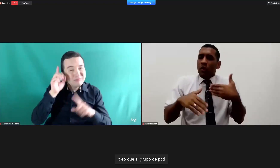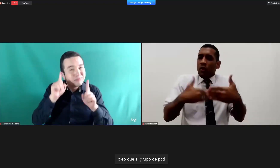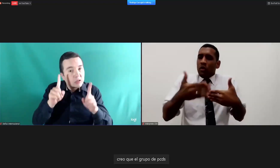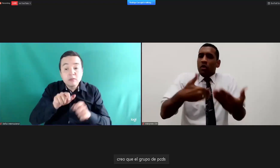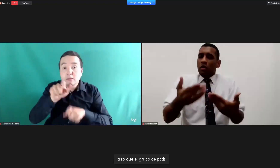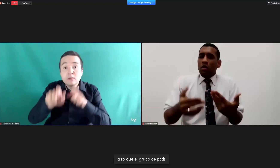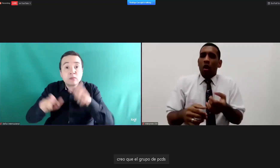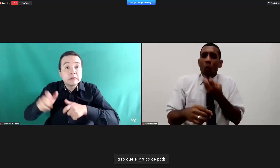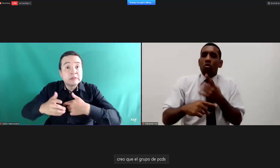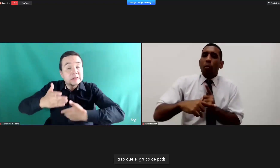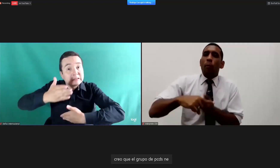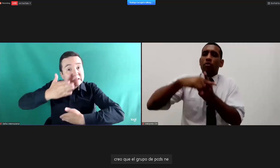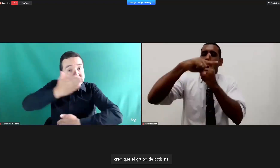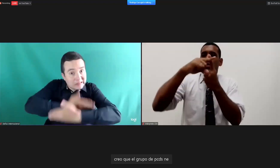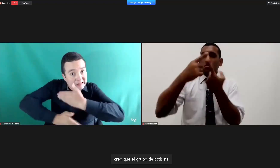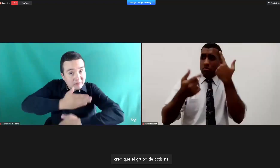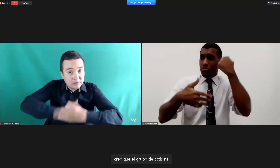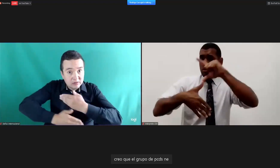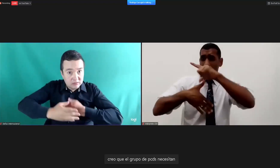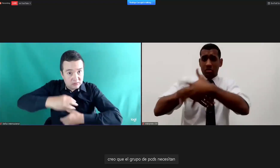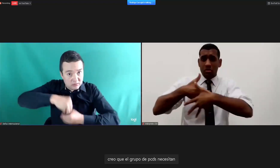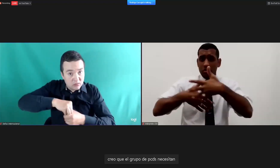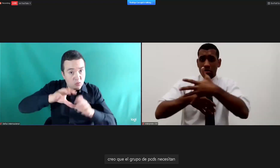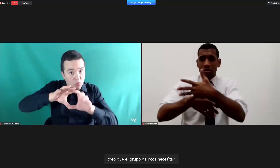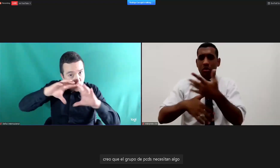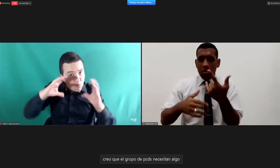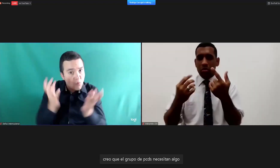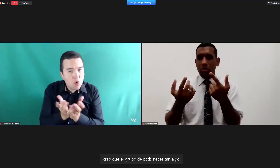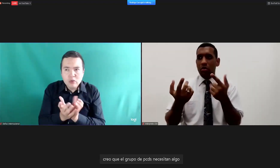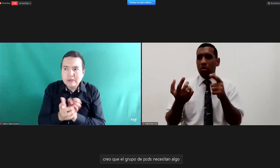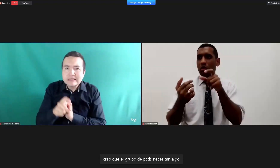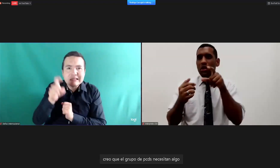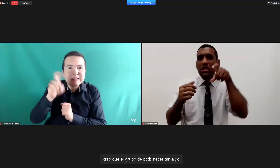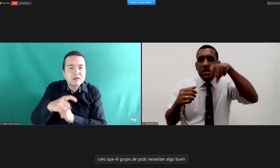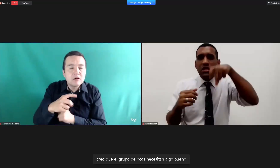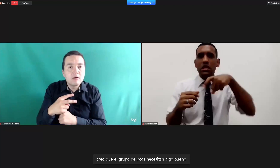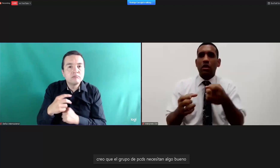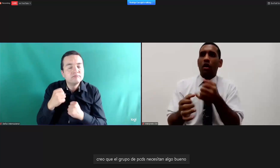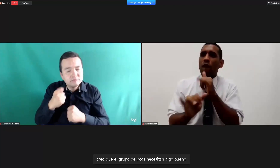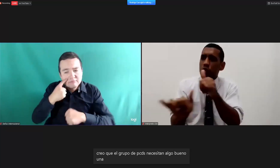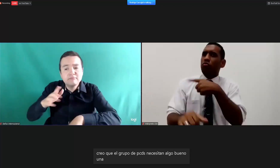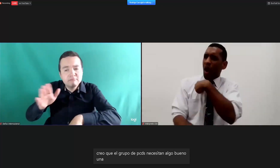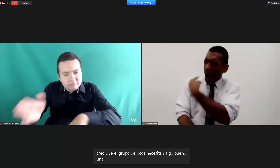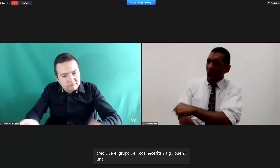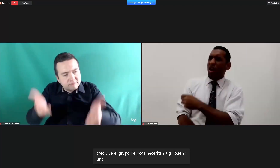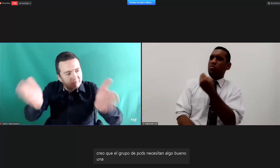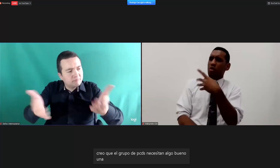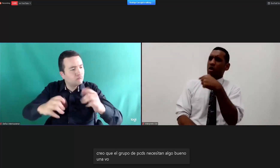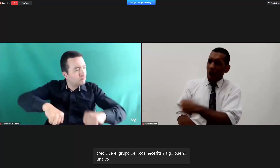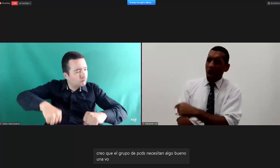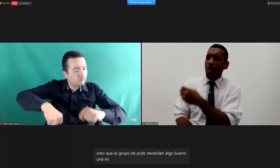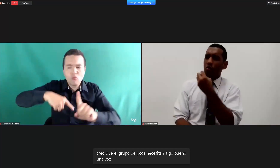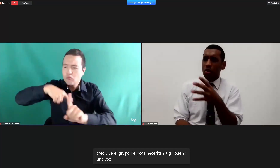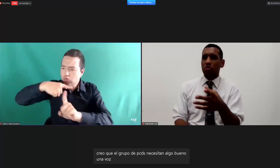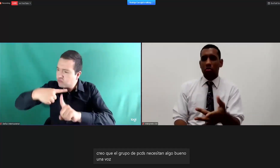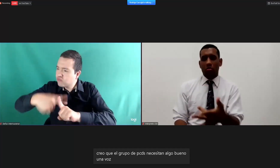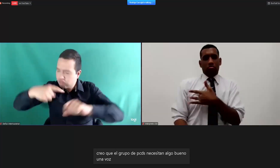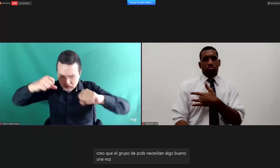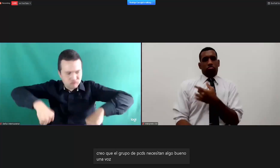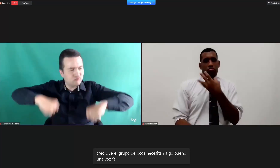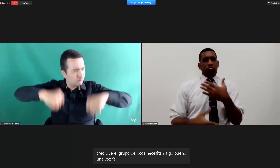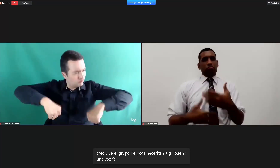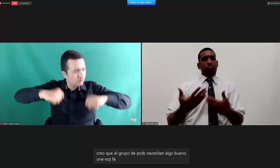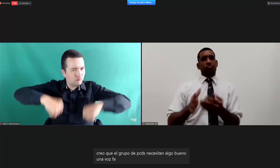bueno, necesitan al menos una voz que sea favorable, que sea positiva y que permita dar señales que de